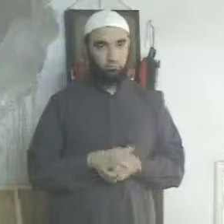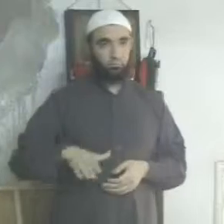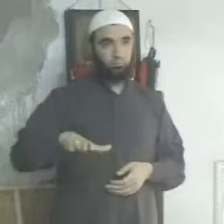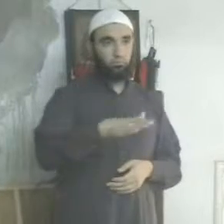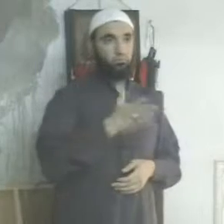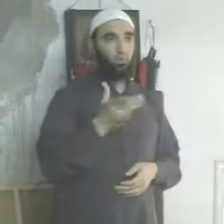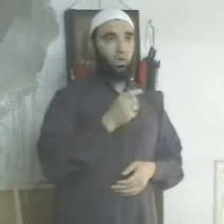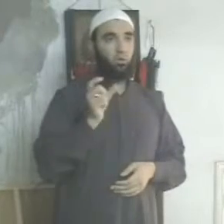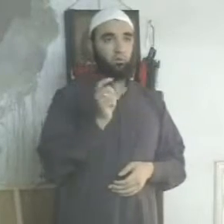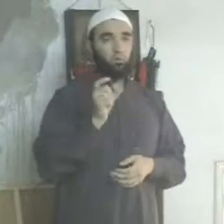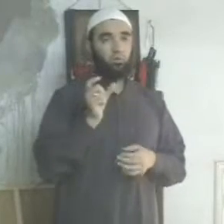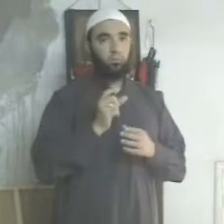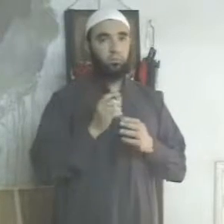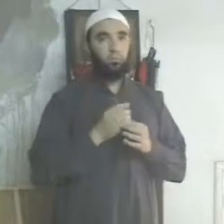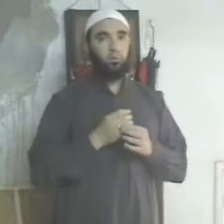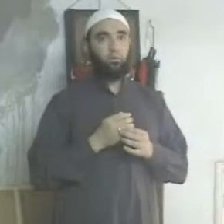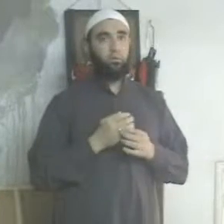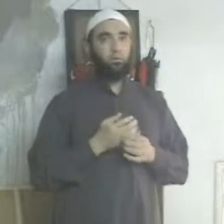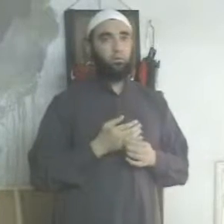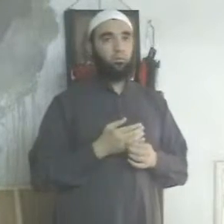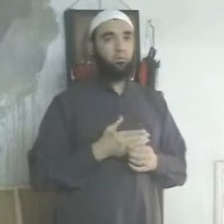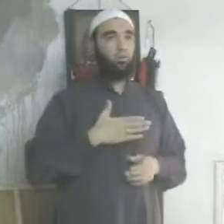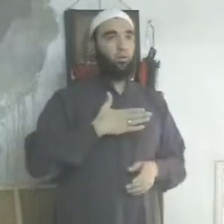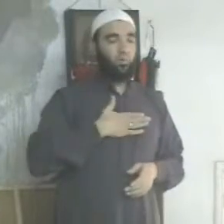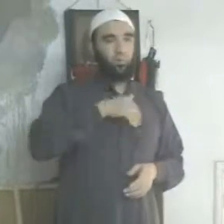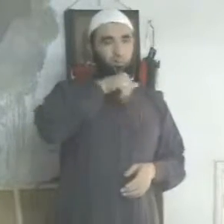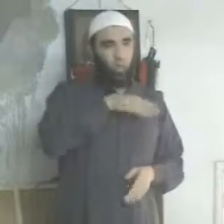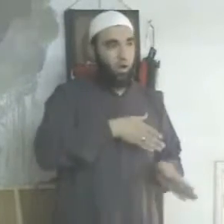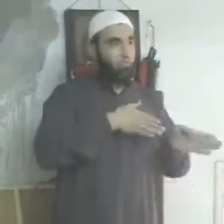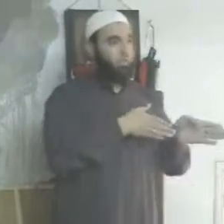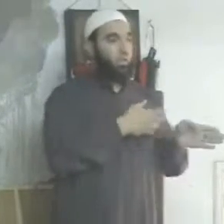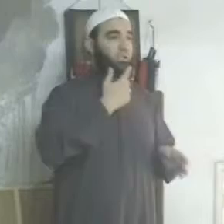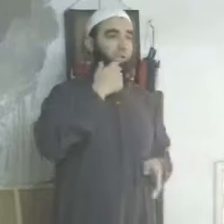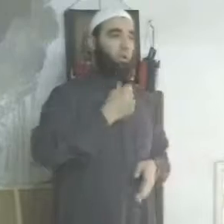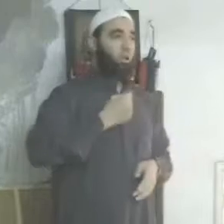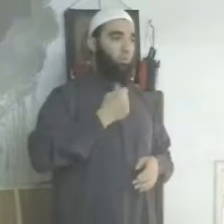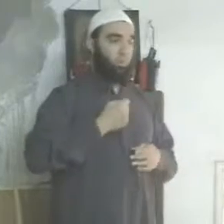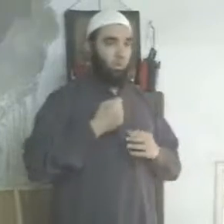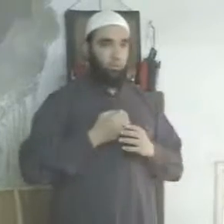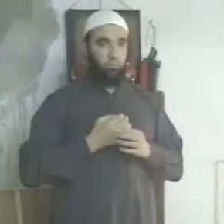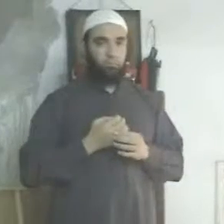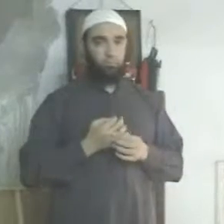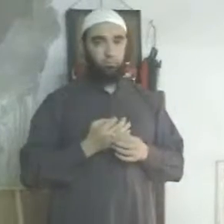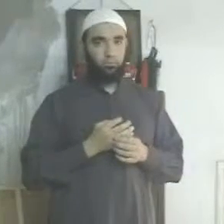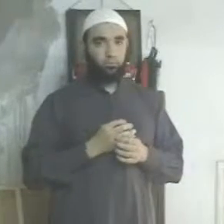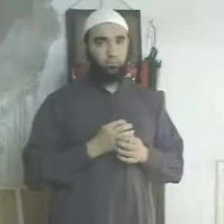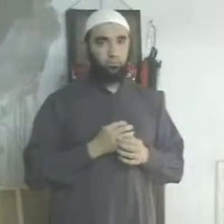جماعة المسلمين أحباب محمد صلى الله عليه وسلم،